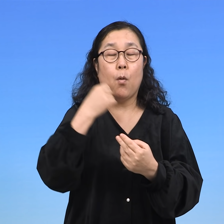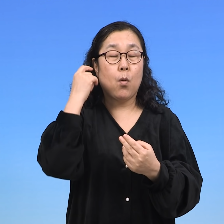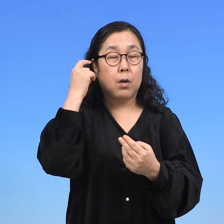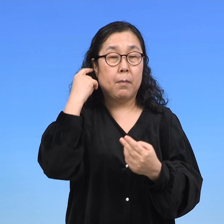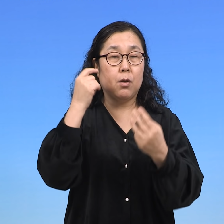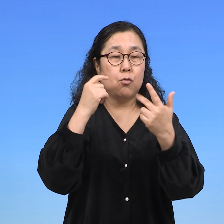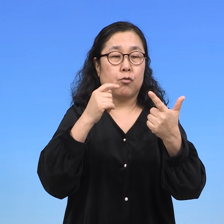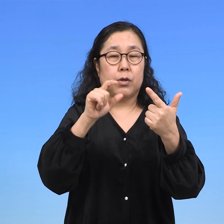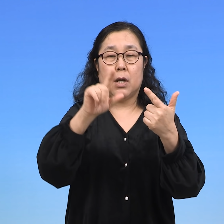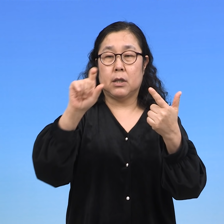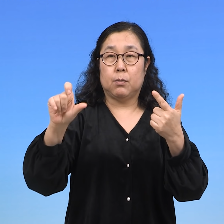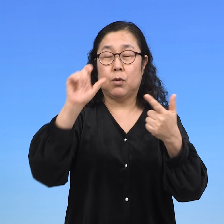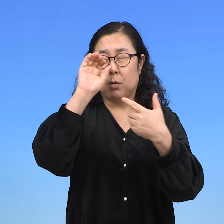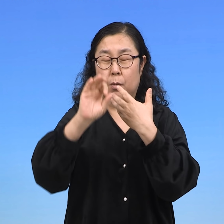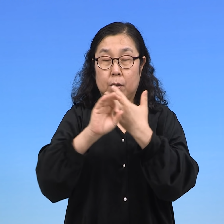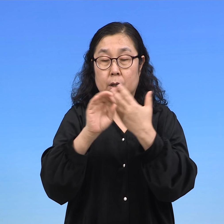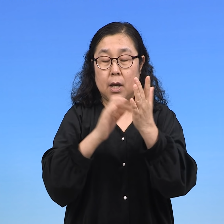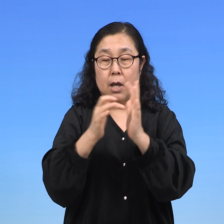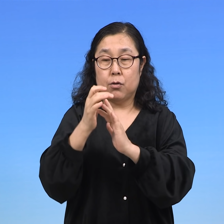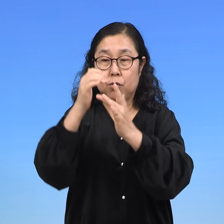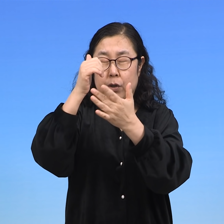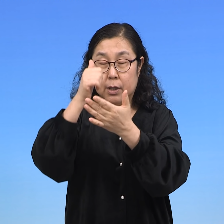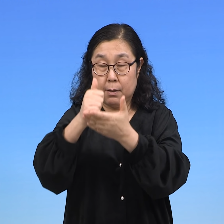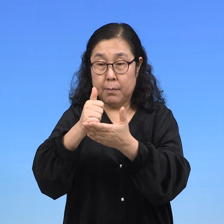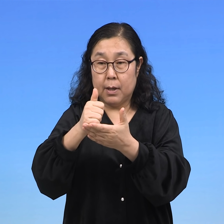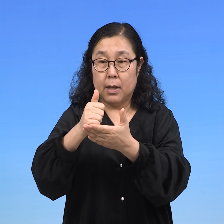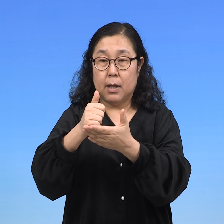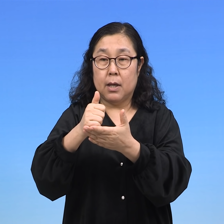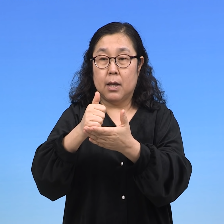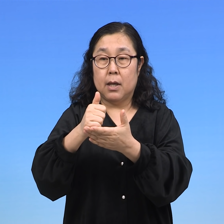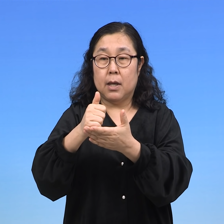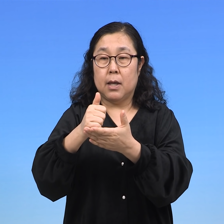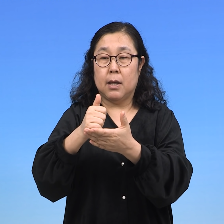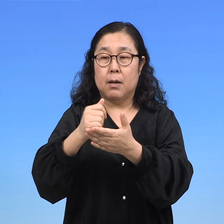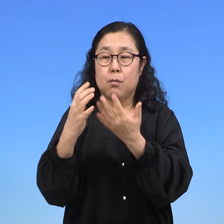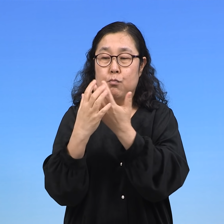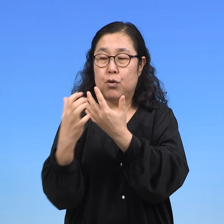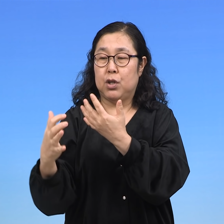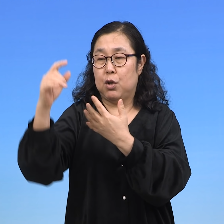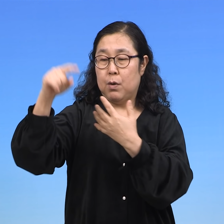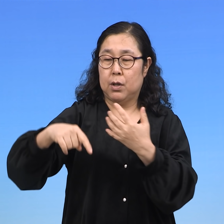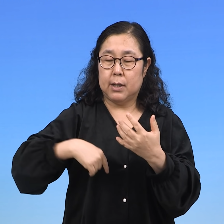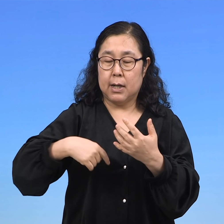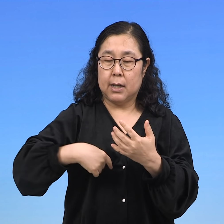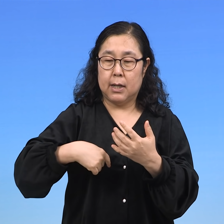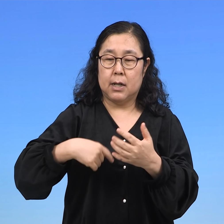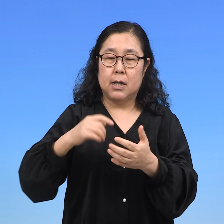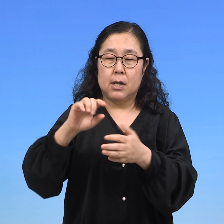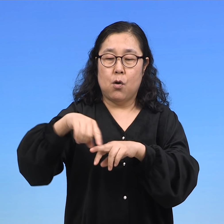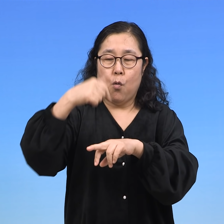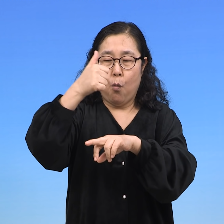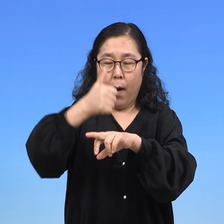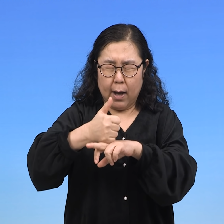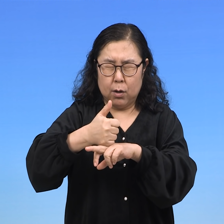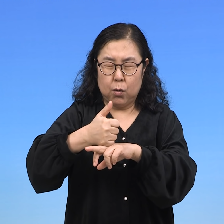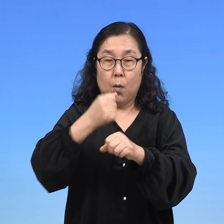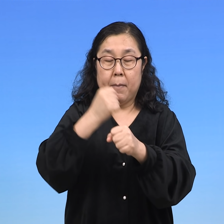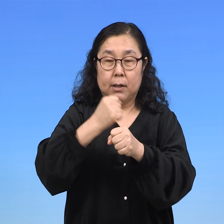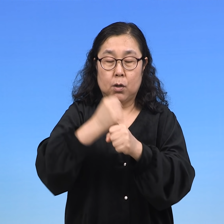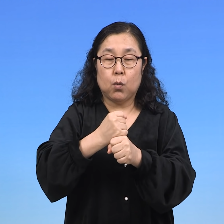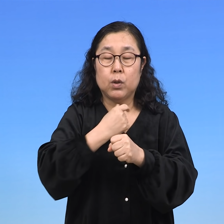보면은 그러므로 예수께서 그들이 와서 자기를 억지로 붙들어 임금으로 삼으려는 줄 아시고 다시 혼자